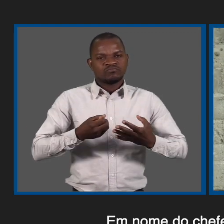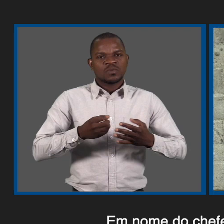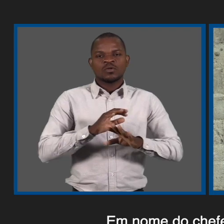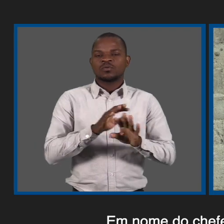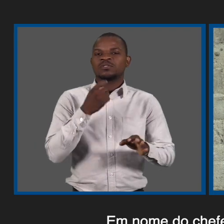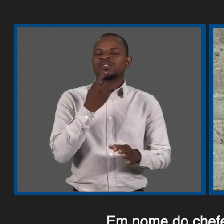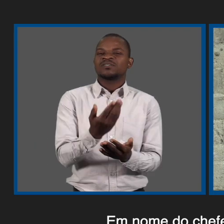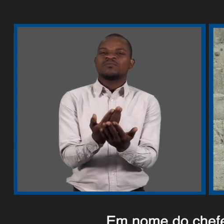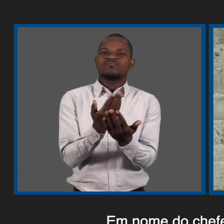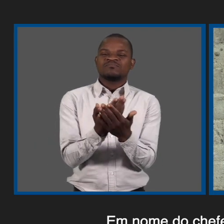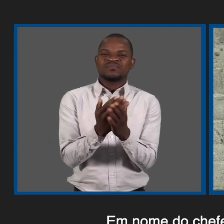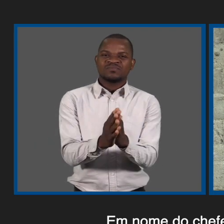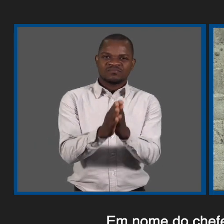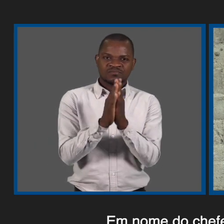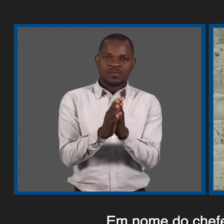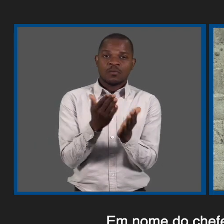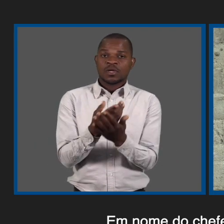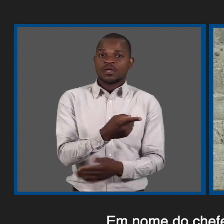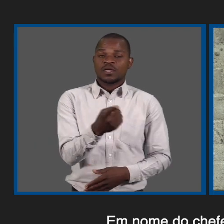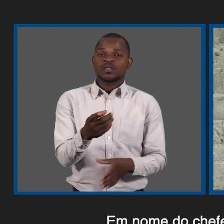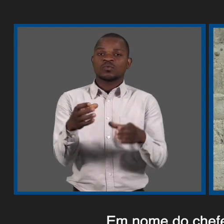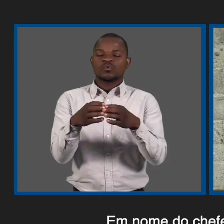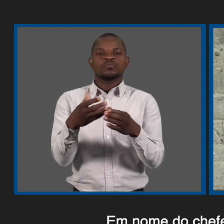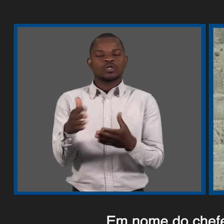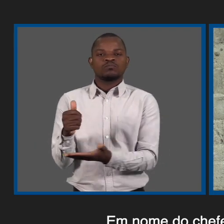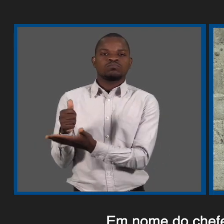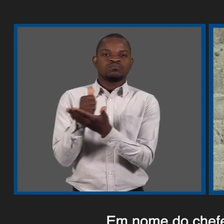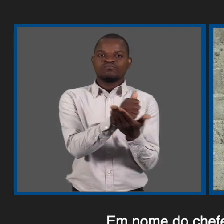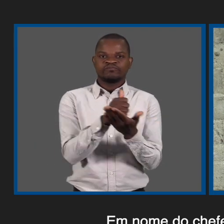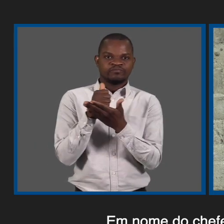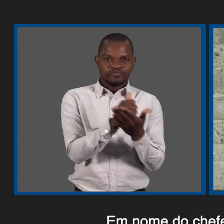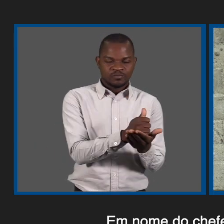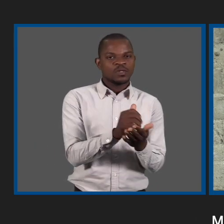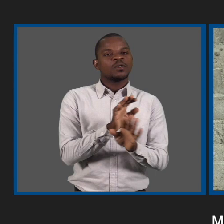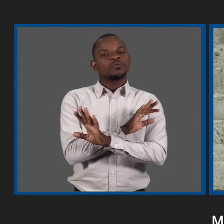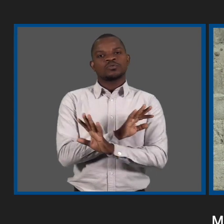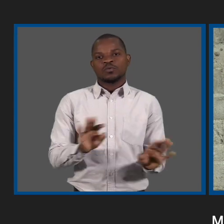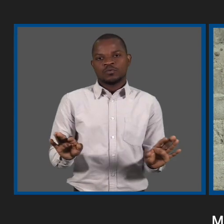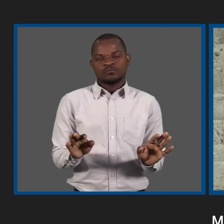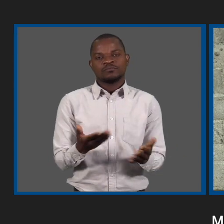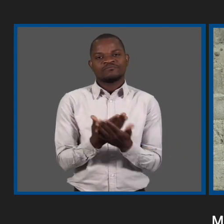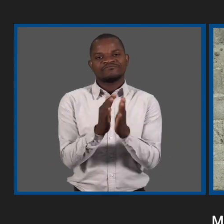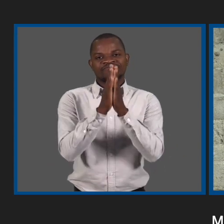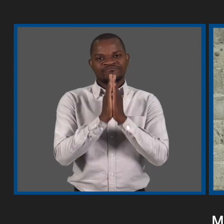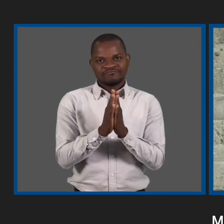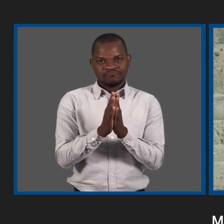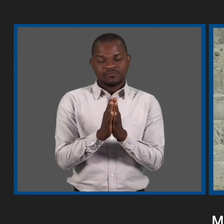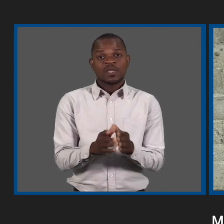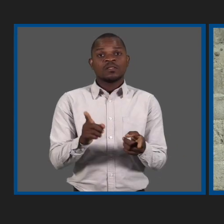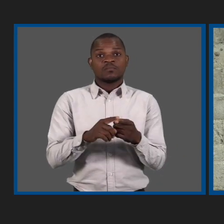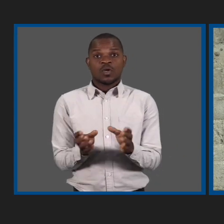é dizer muito obrigado do gesto que o grupo conseguiu fazer. É só isso.